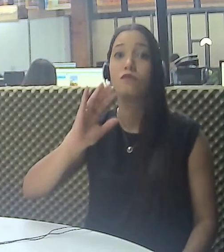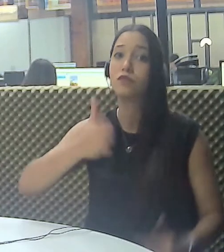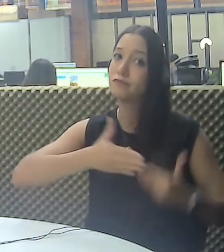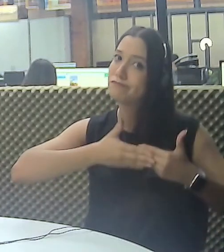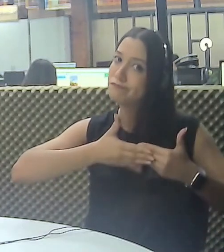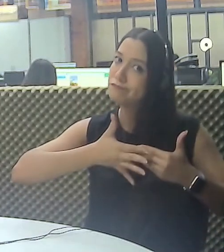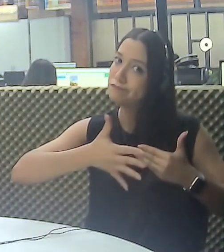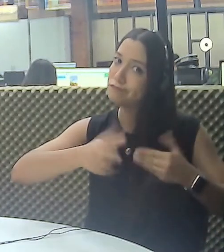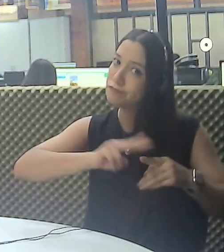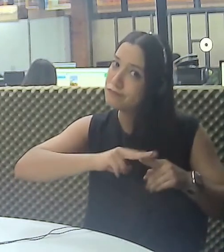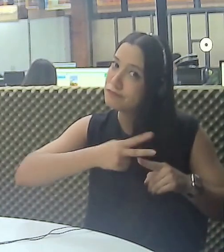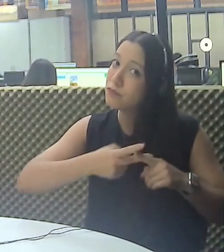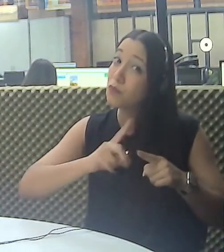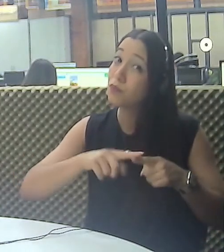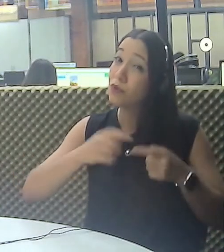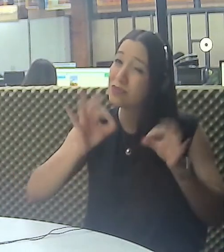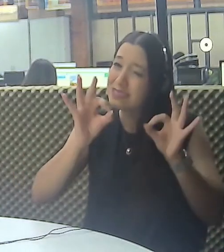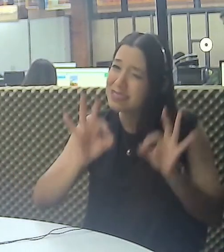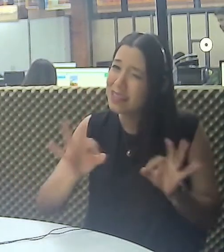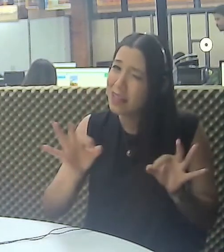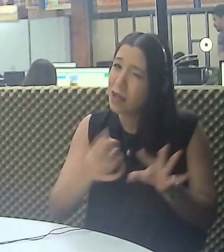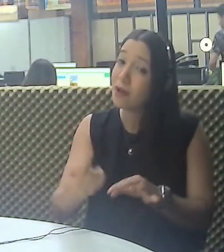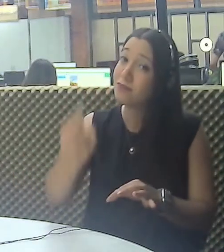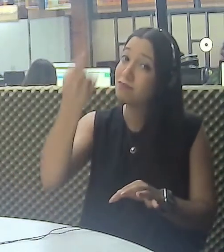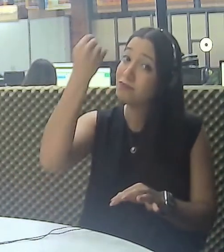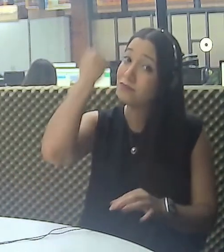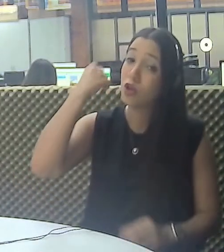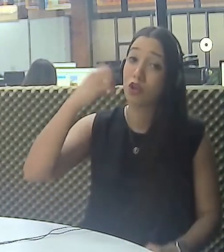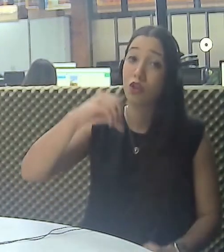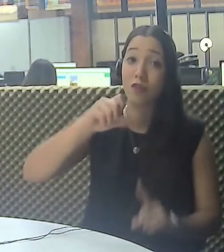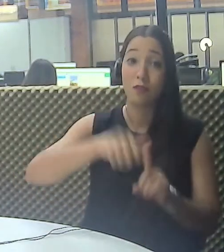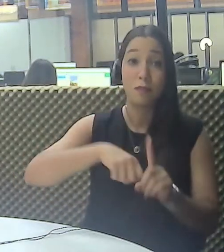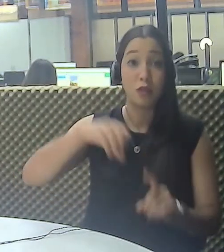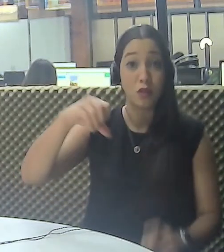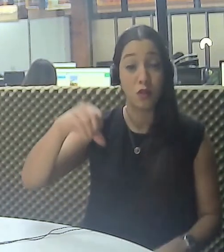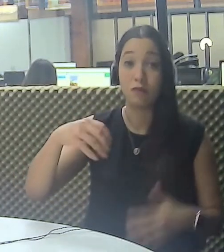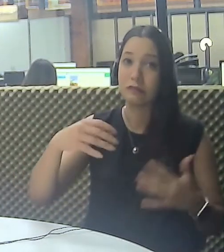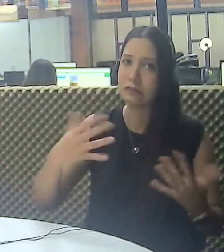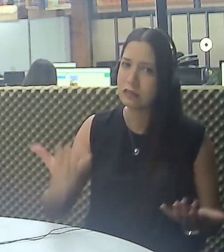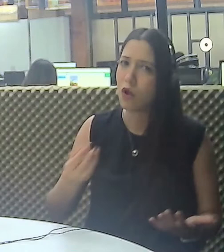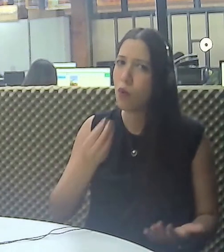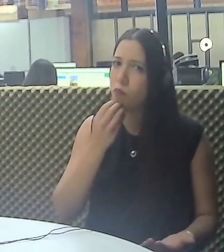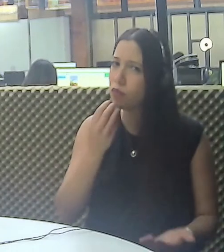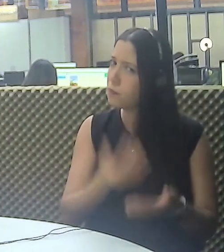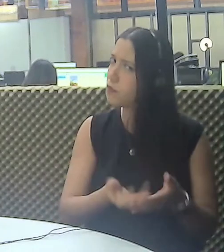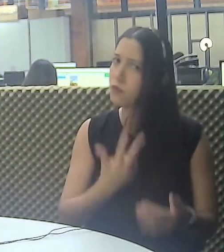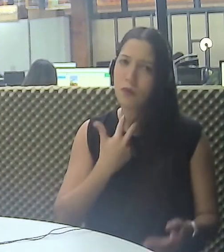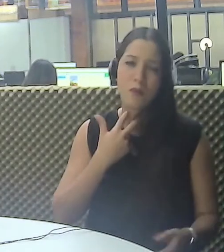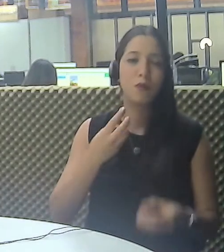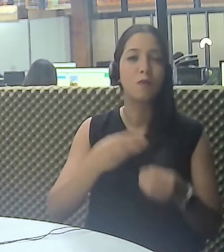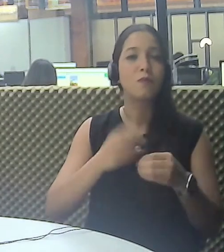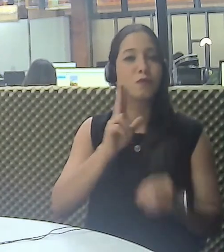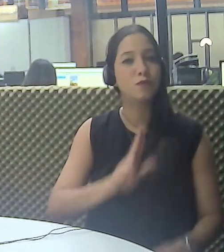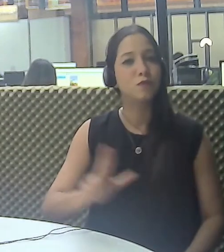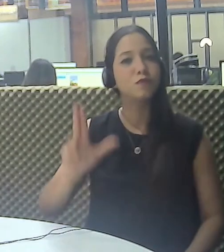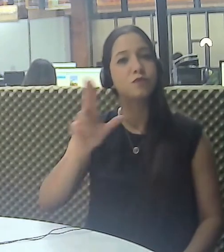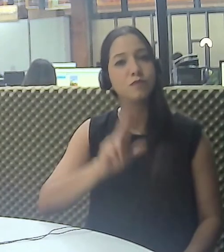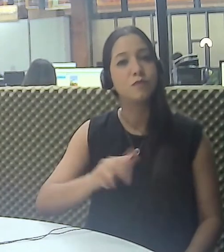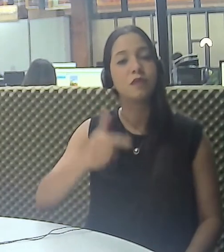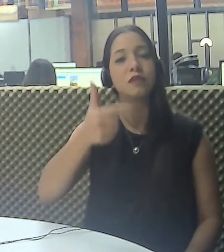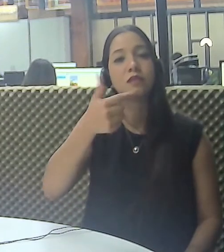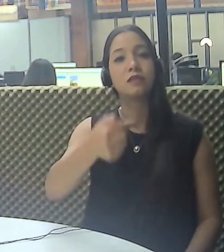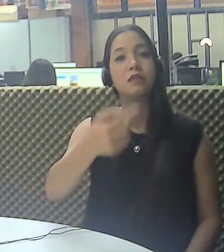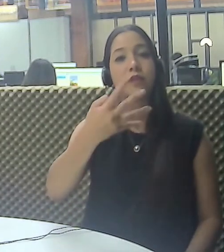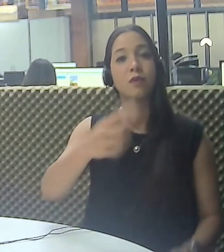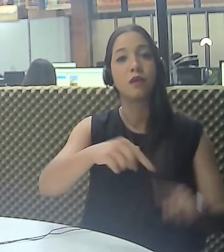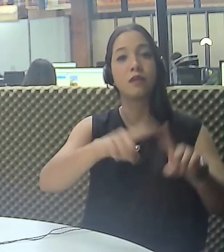prorrogação da campanha que teria encerrado em 9 do 9. Então, não perca a oportunidade. comunidade. O município de Uberlândia tem